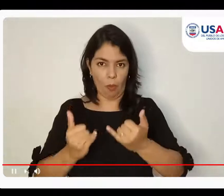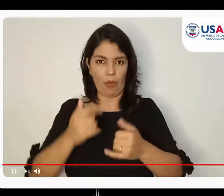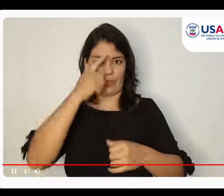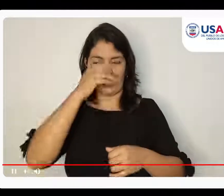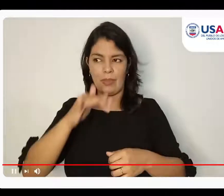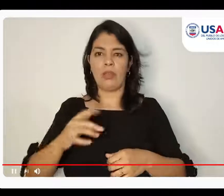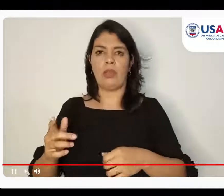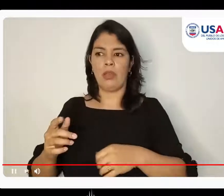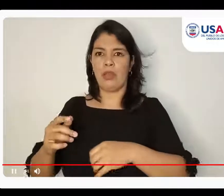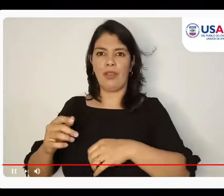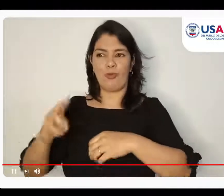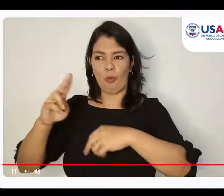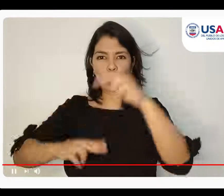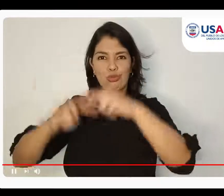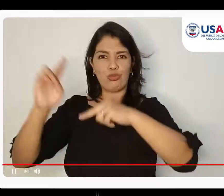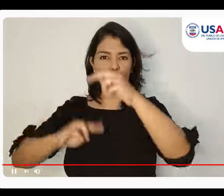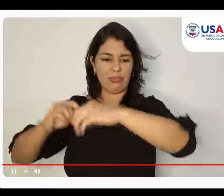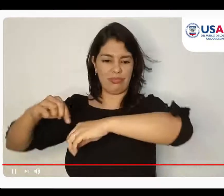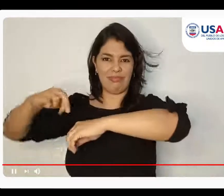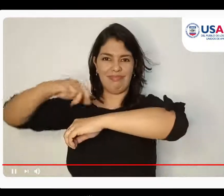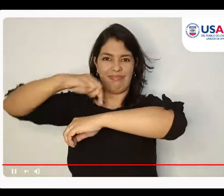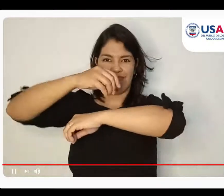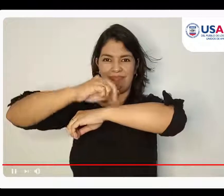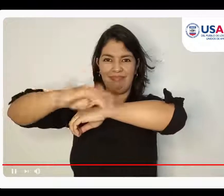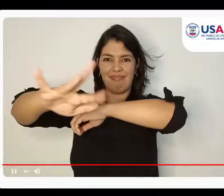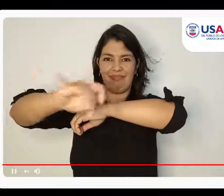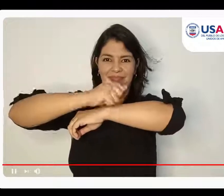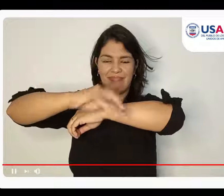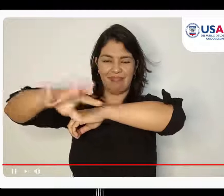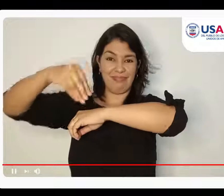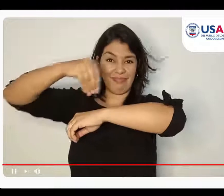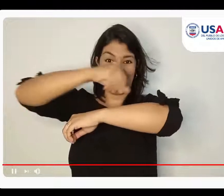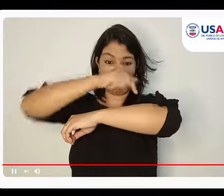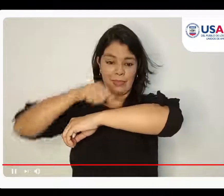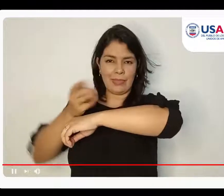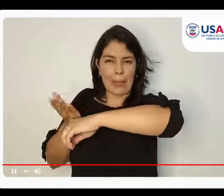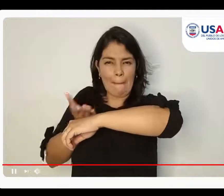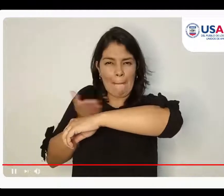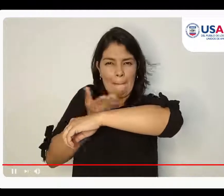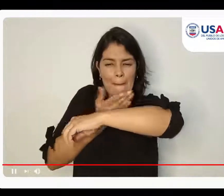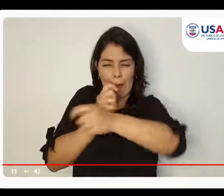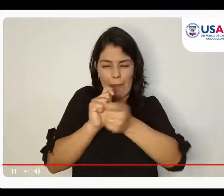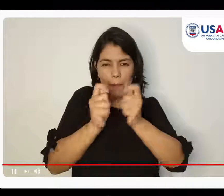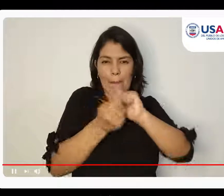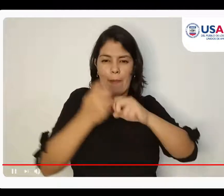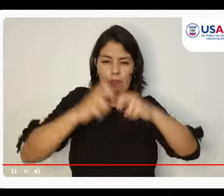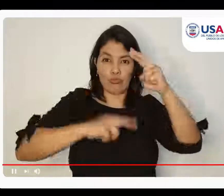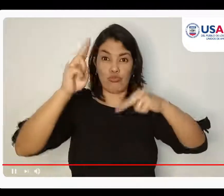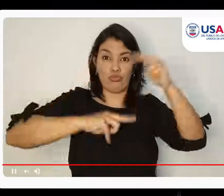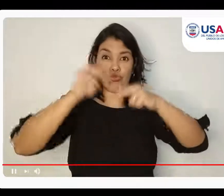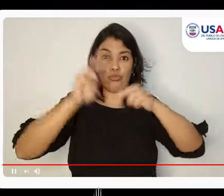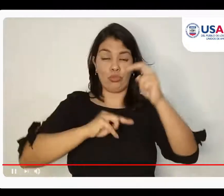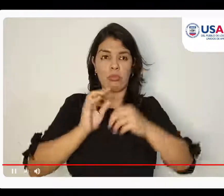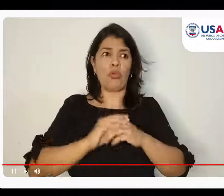desarrollando una obra de gran impacto que no solamente beneficia a la población con discapacidad del territorio, sino que